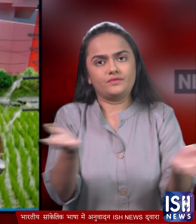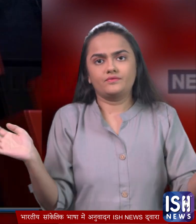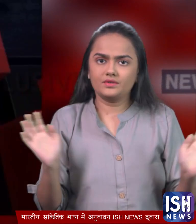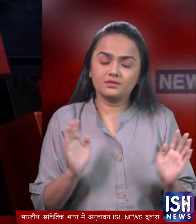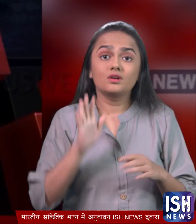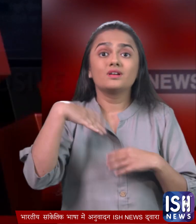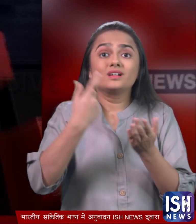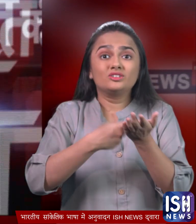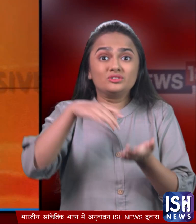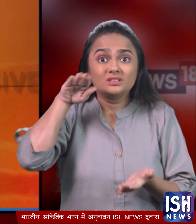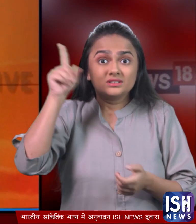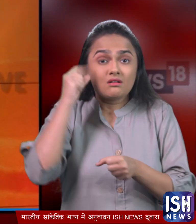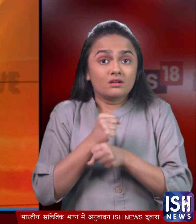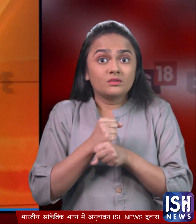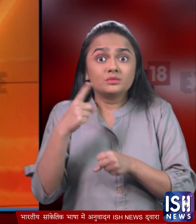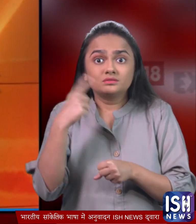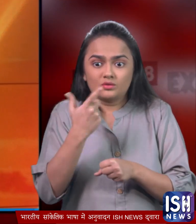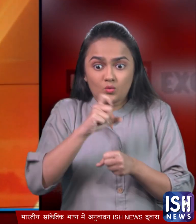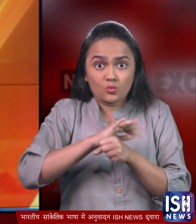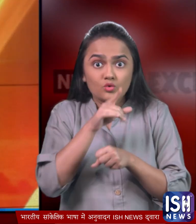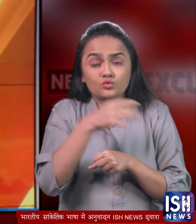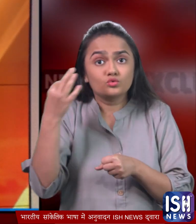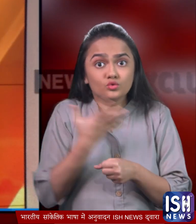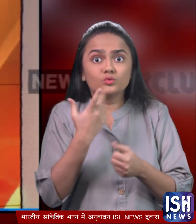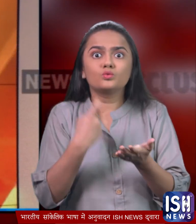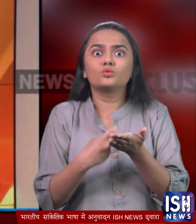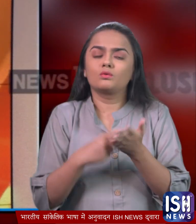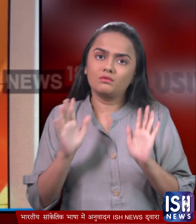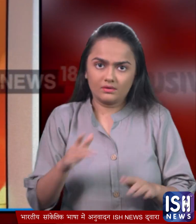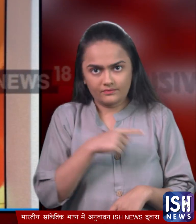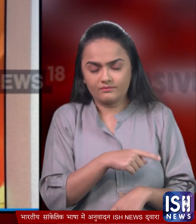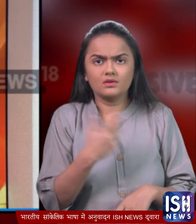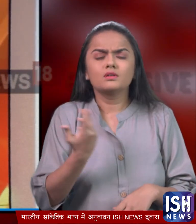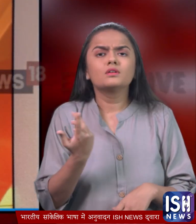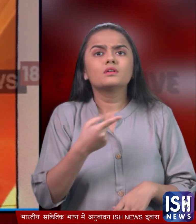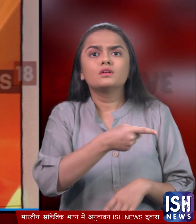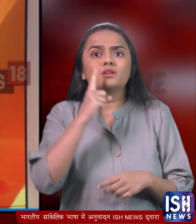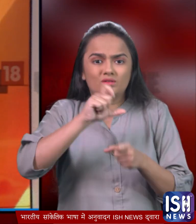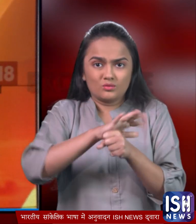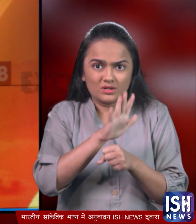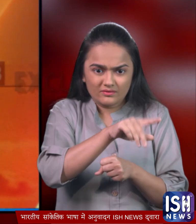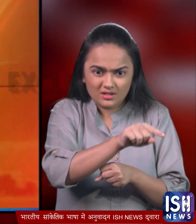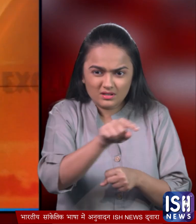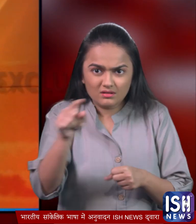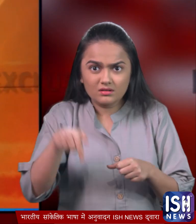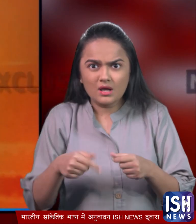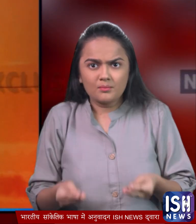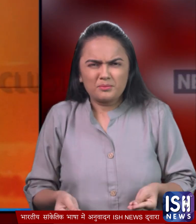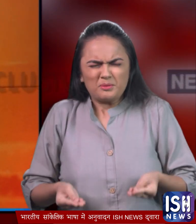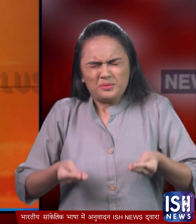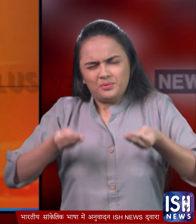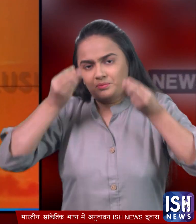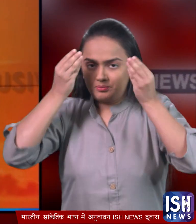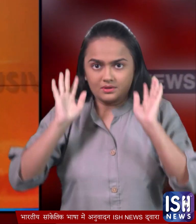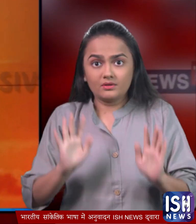मिलेगी। राजस्थान सरकार ने भी कोरोना से निपटने के लिए नए दिशा निर्देश जारी किए। राज्य के कुछ जिलों में कोरोना मरीजों की तादाद